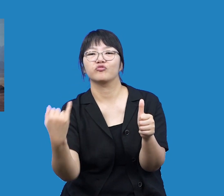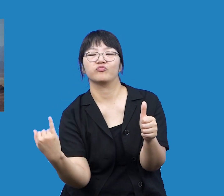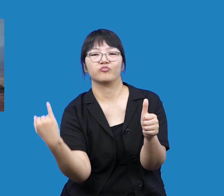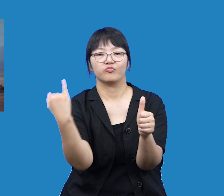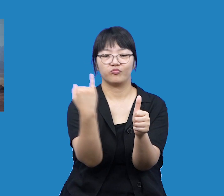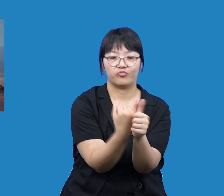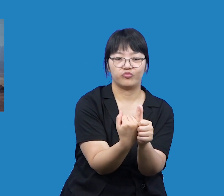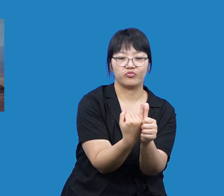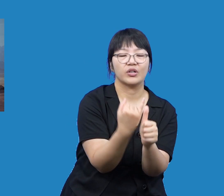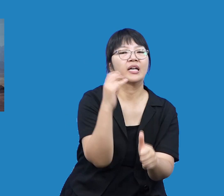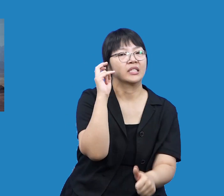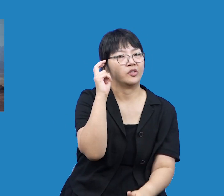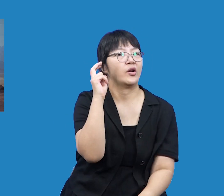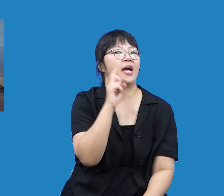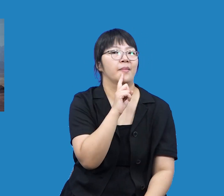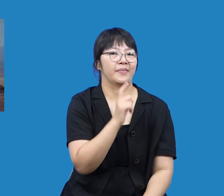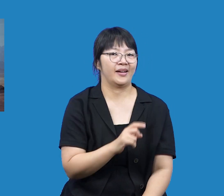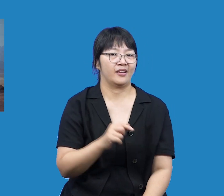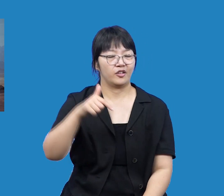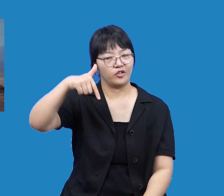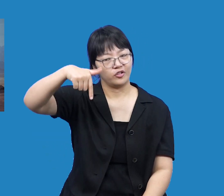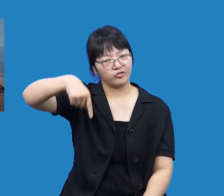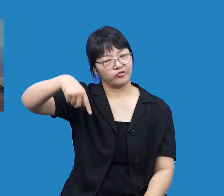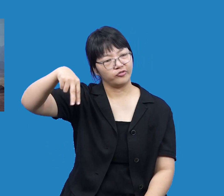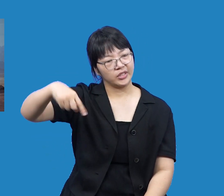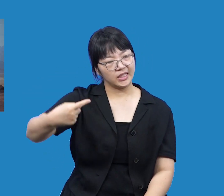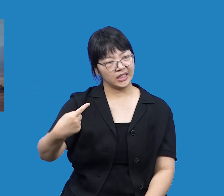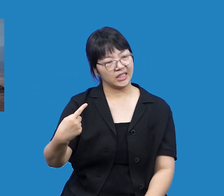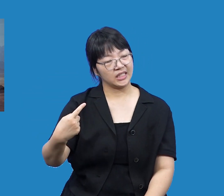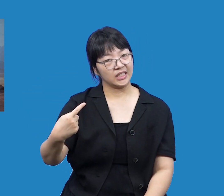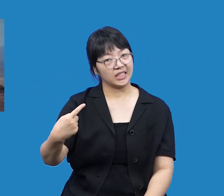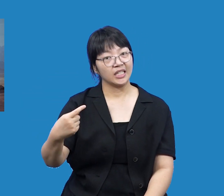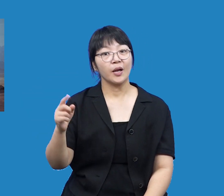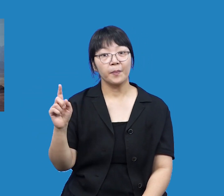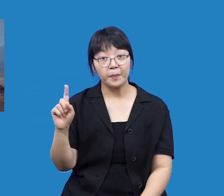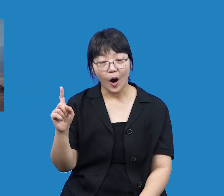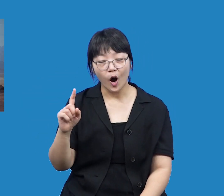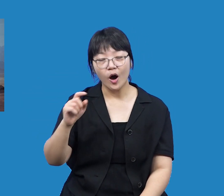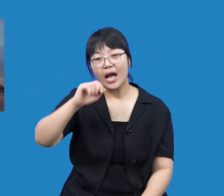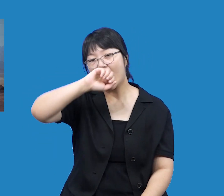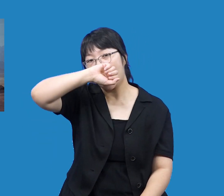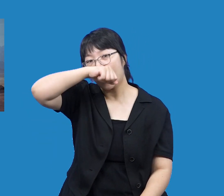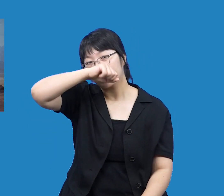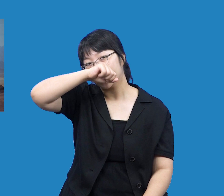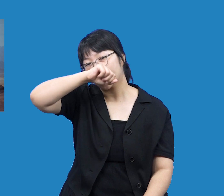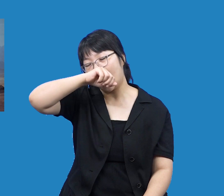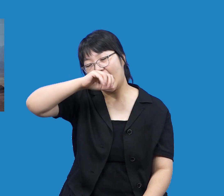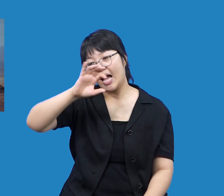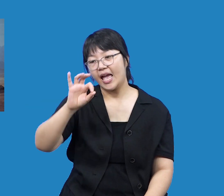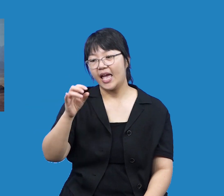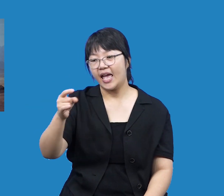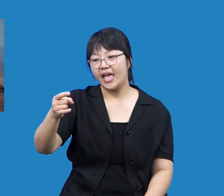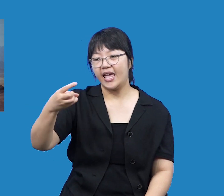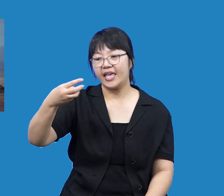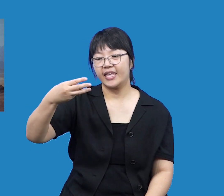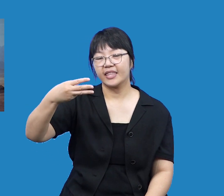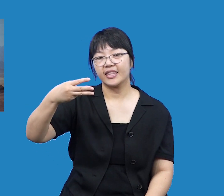위해 구수 여자, 구수라면 보통 그 당시에 북아프리카 에티오피아를 의미하고